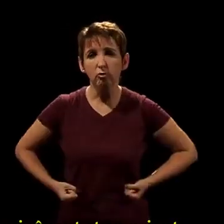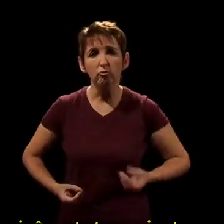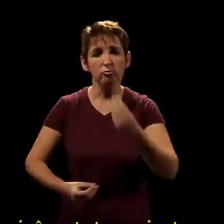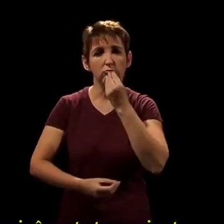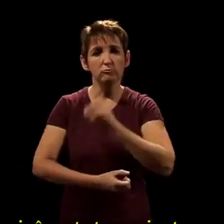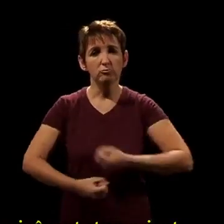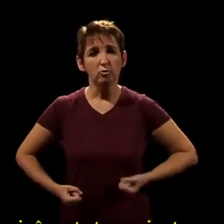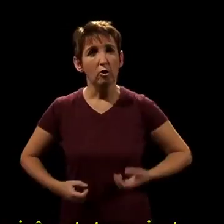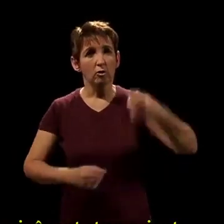et en priant.